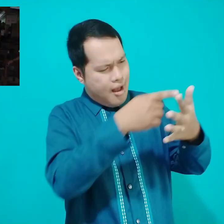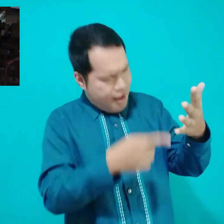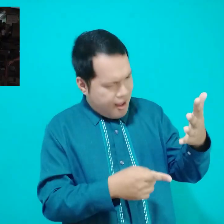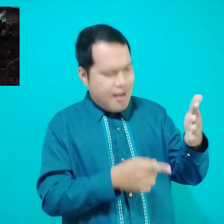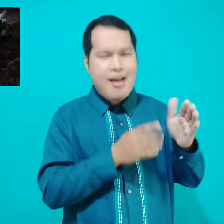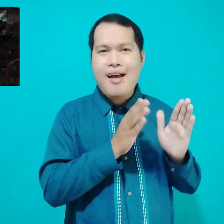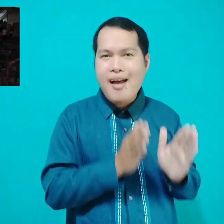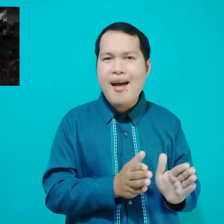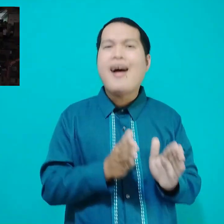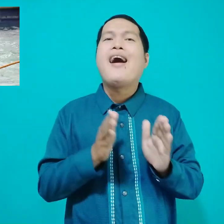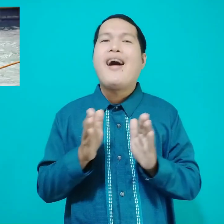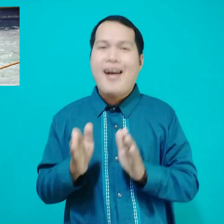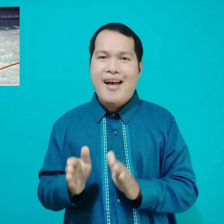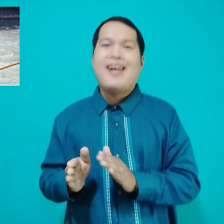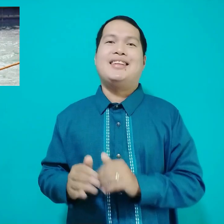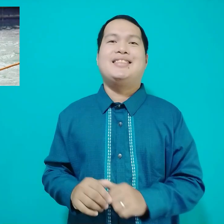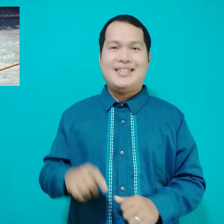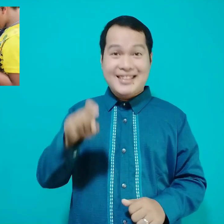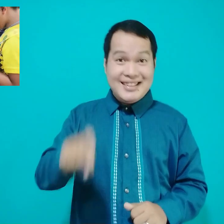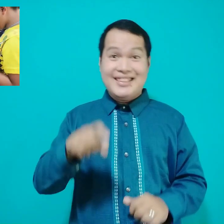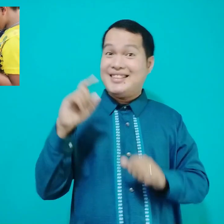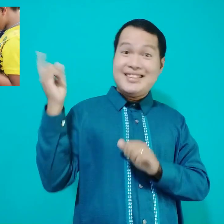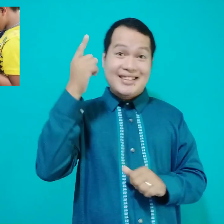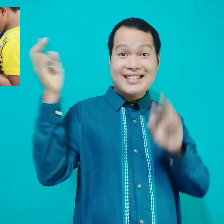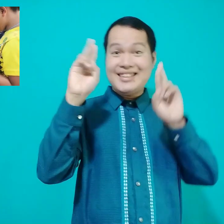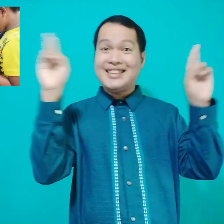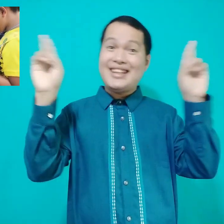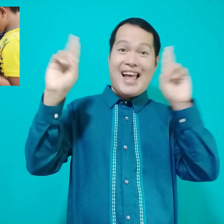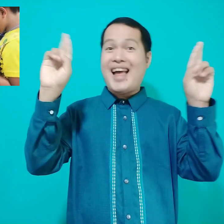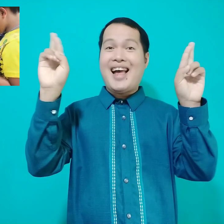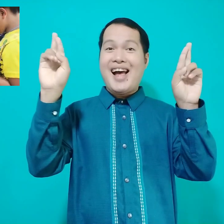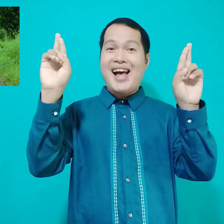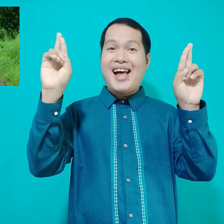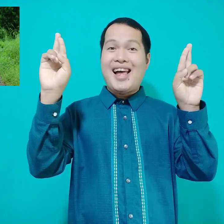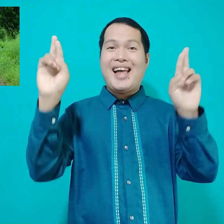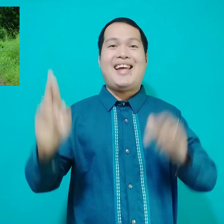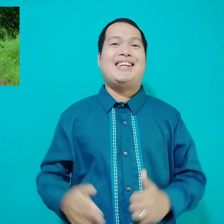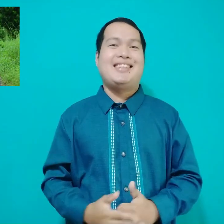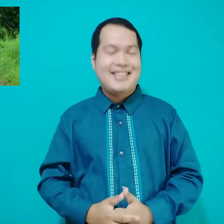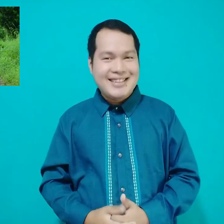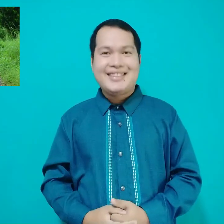Gawin na po ang kapat-dapat Nang maging laging handa